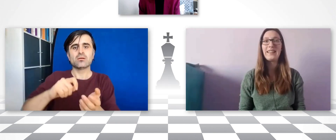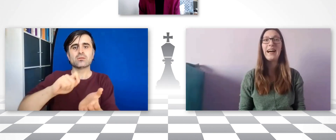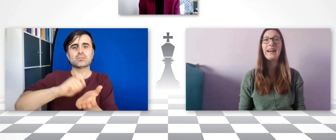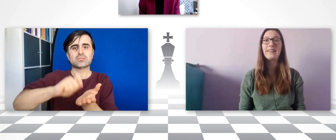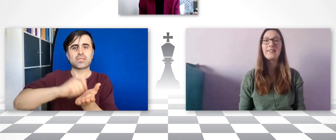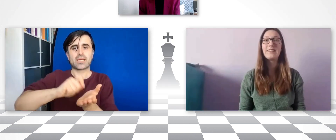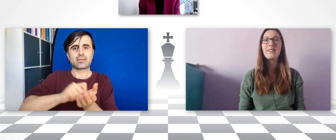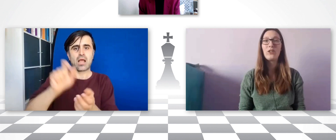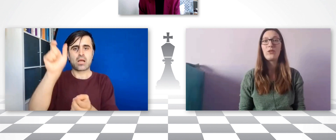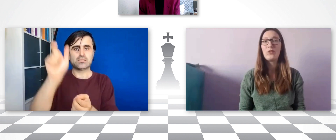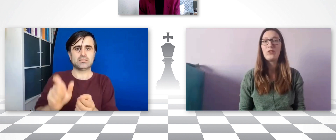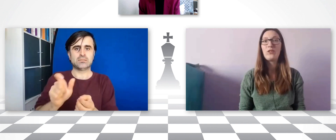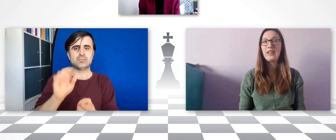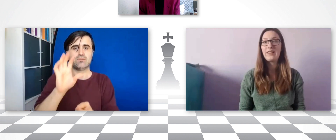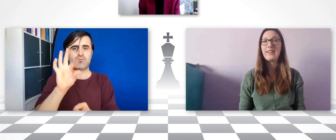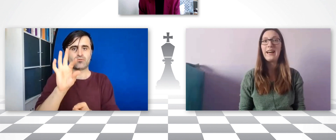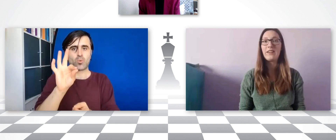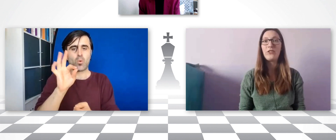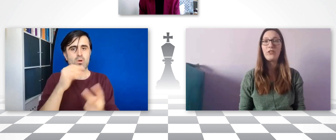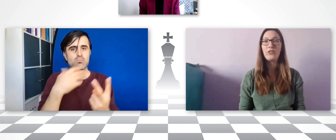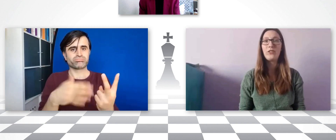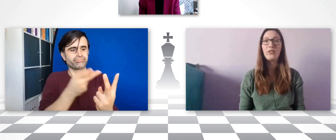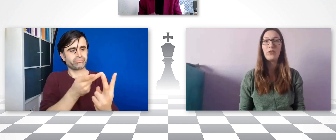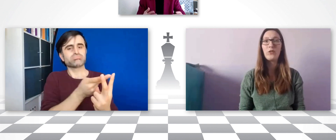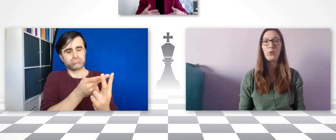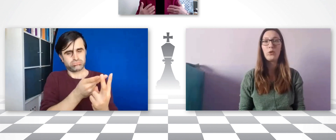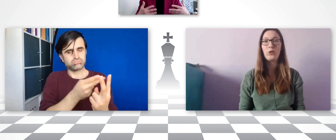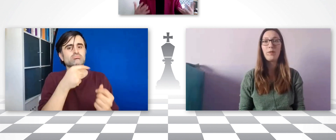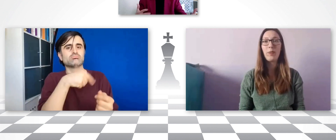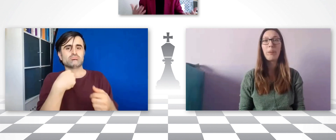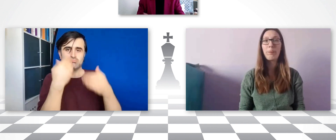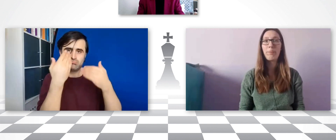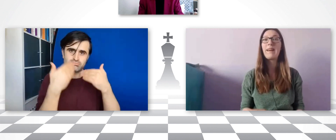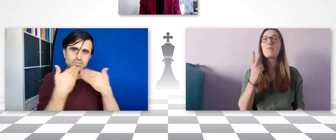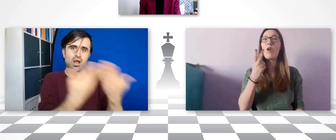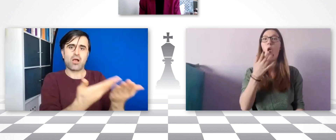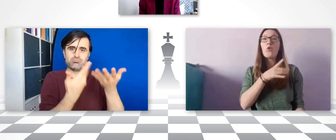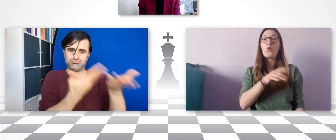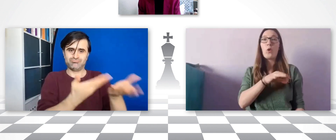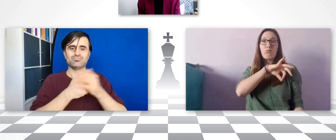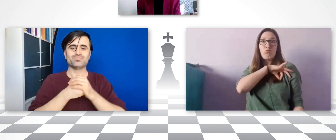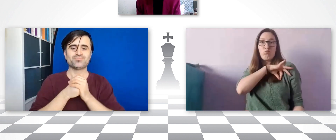39 jaar secretaris. En die kregen een lintje of zo?